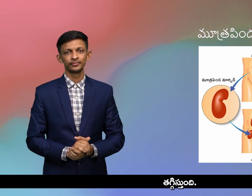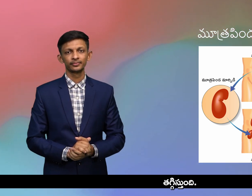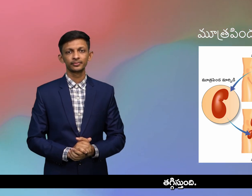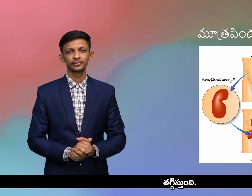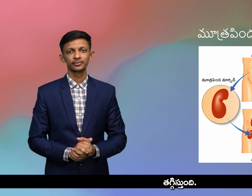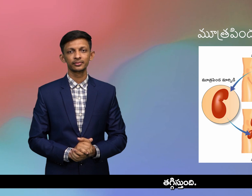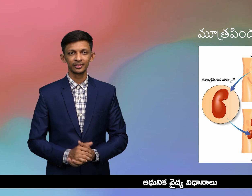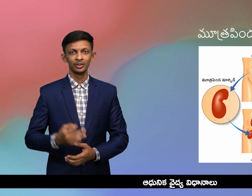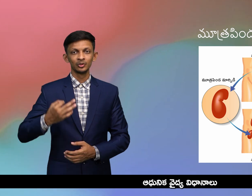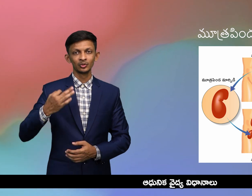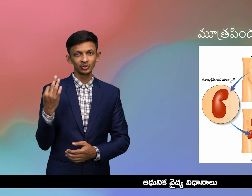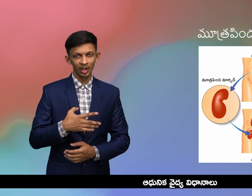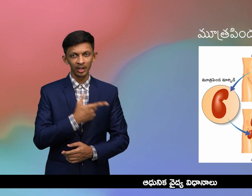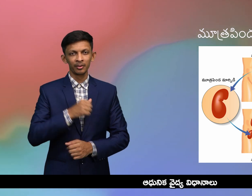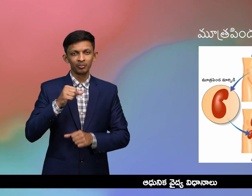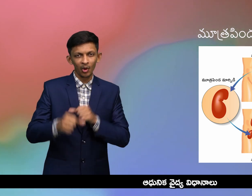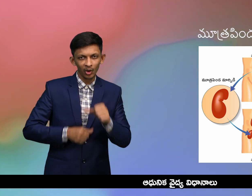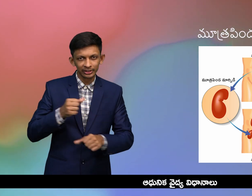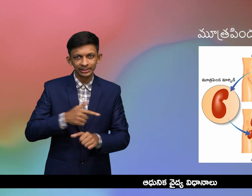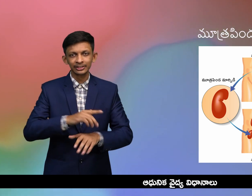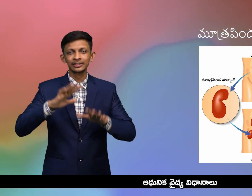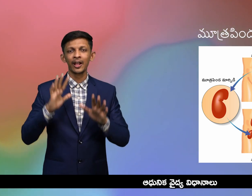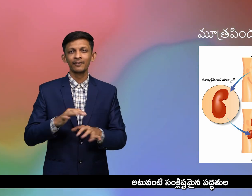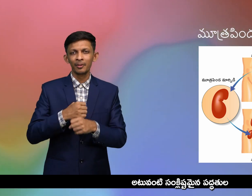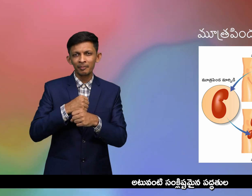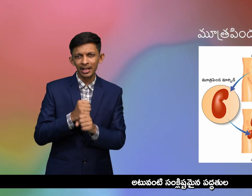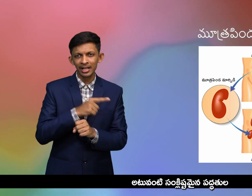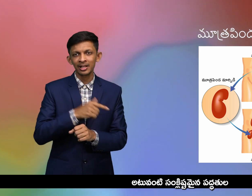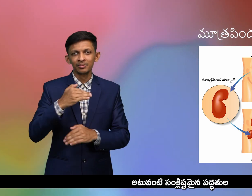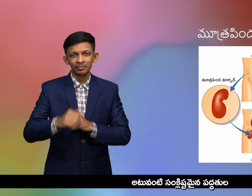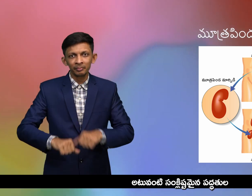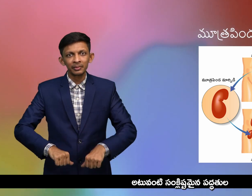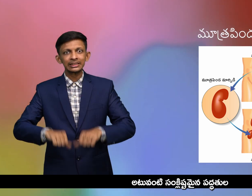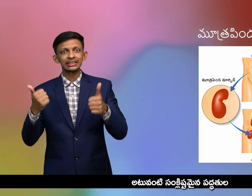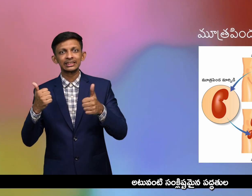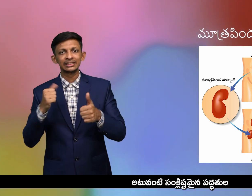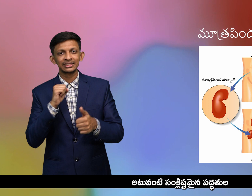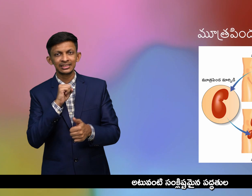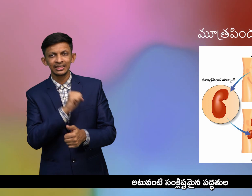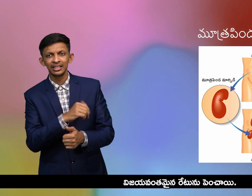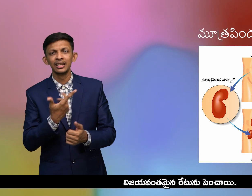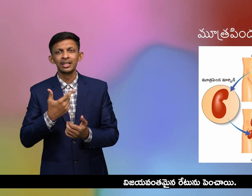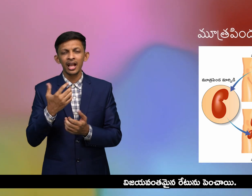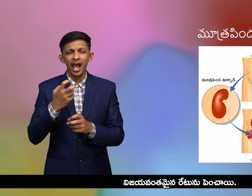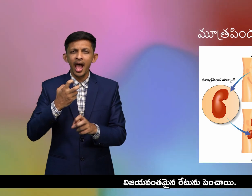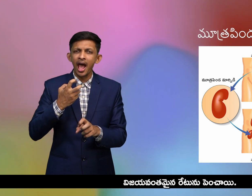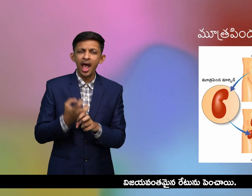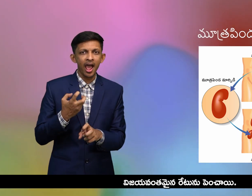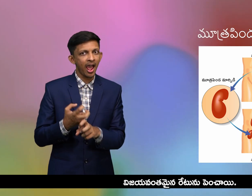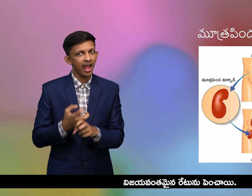తగ్గిస్తుంది. ఆధునిక వైద్య విధానాలు అటువంటి సంక్లిష్టమైన పద్ధతుల విజయవంతమైన రేటును